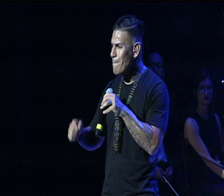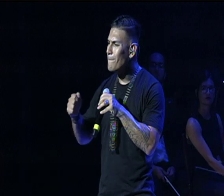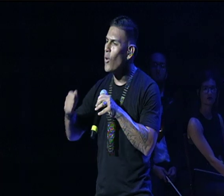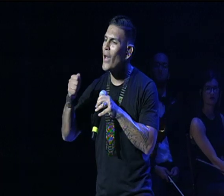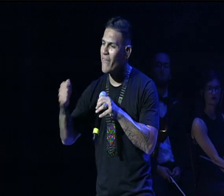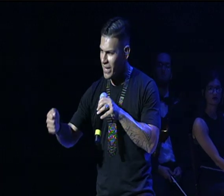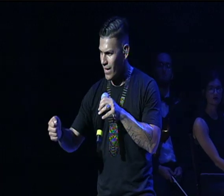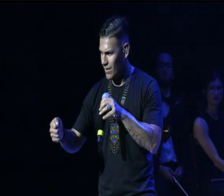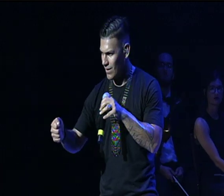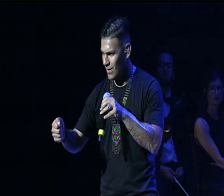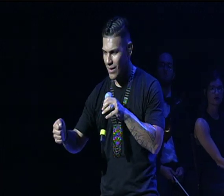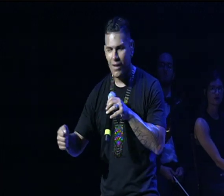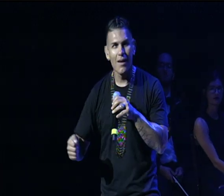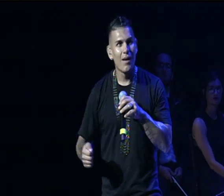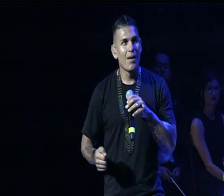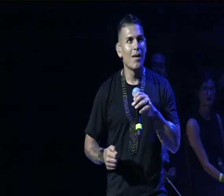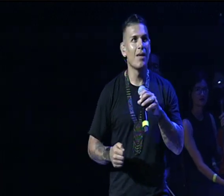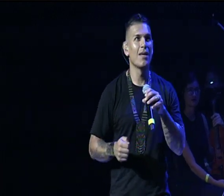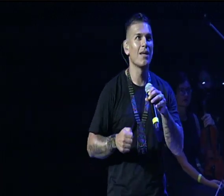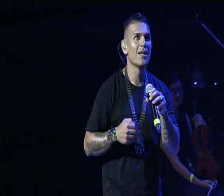le dicen pura vida.